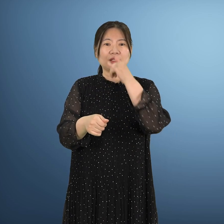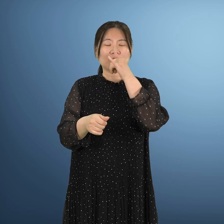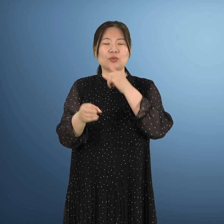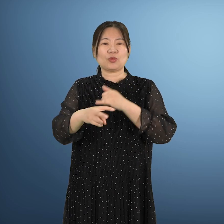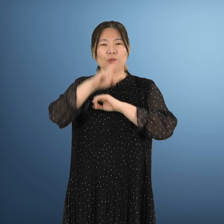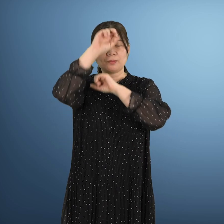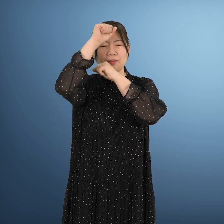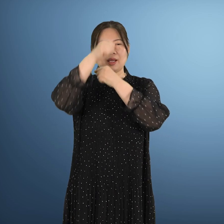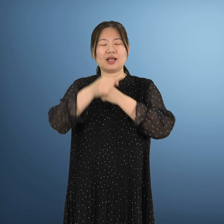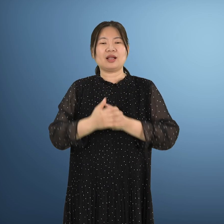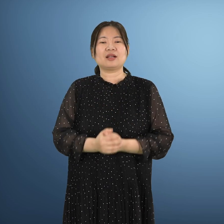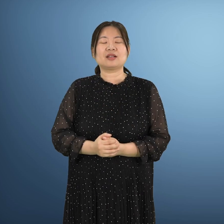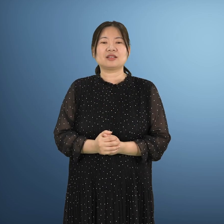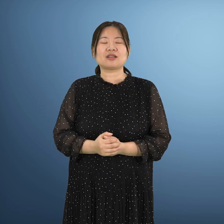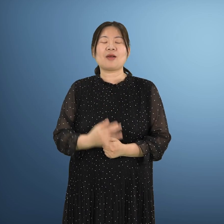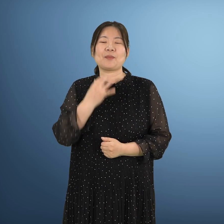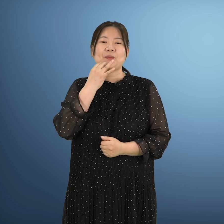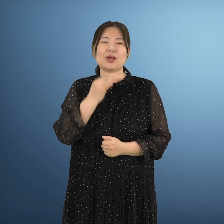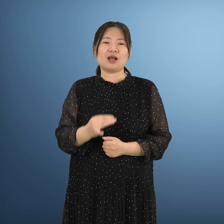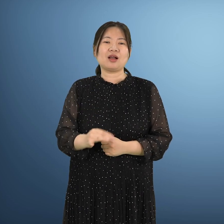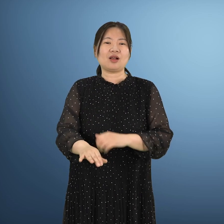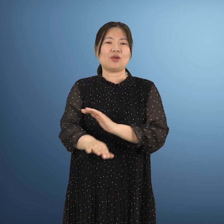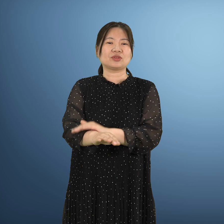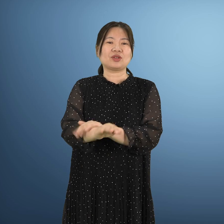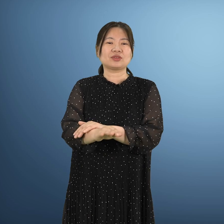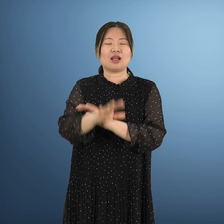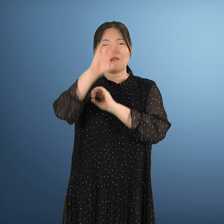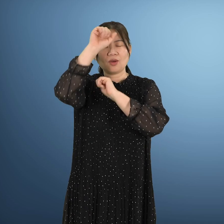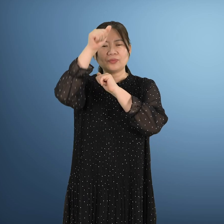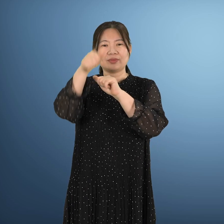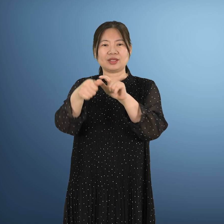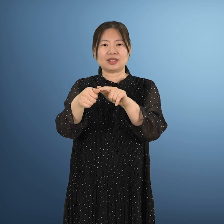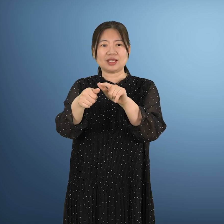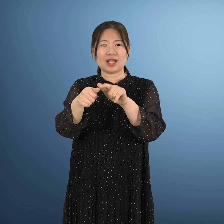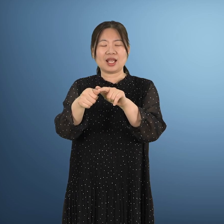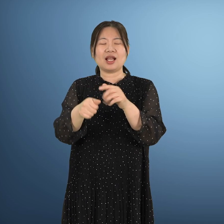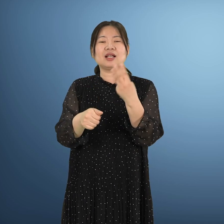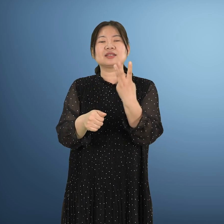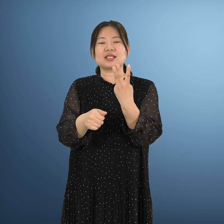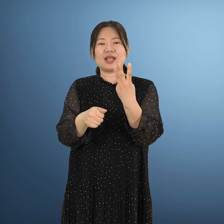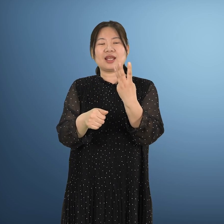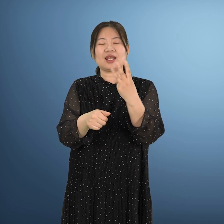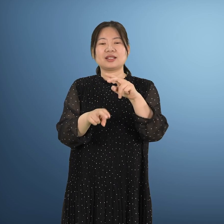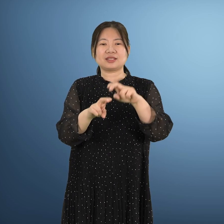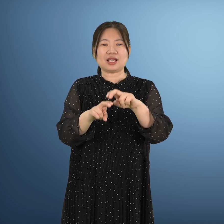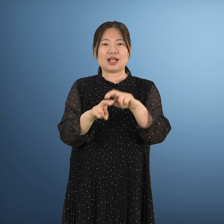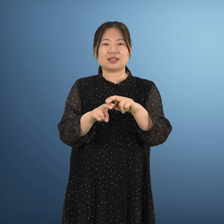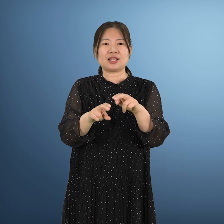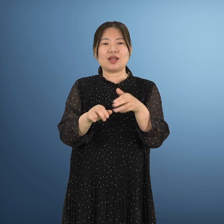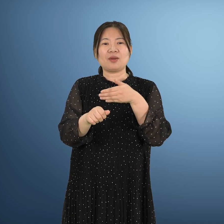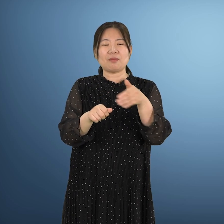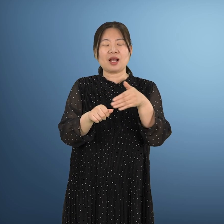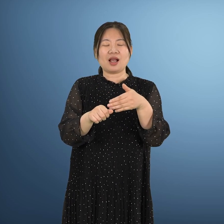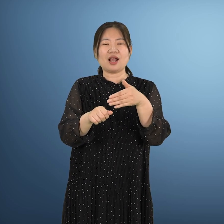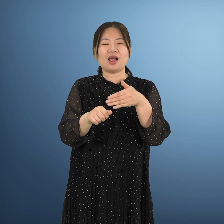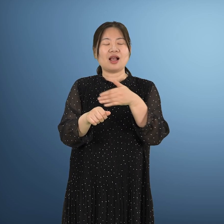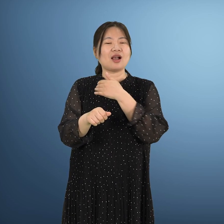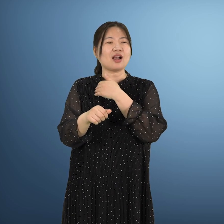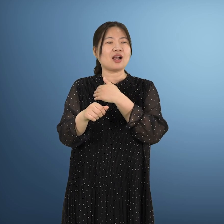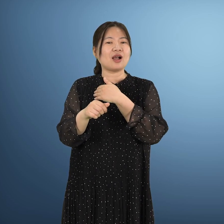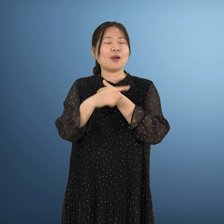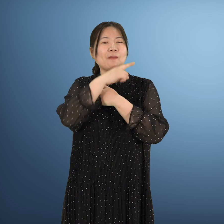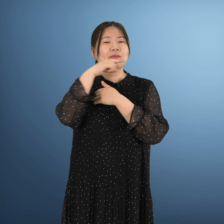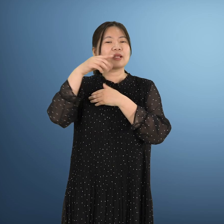그리고 발은 역시 오른쪽 엄지발가락에 3군데 제단에 잡은